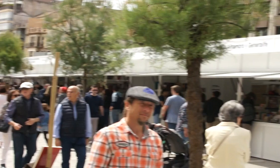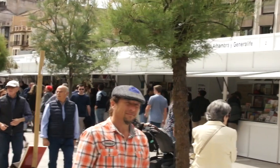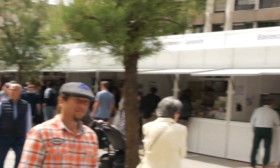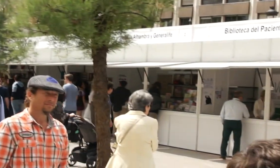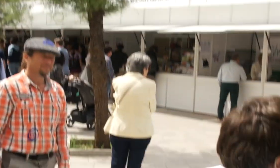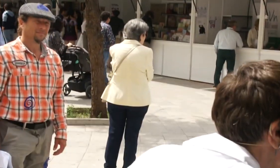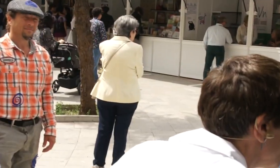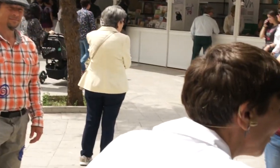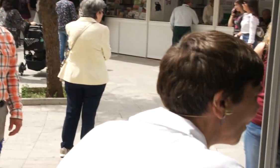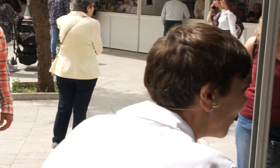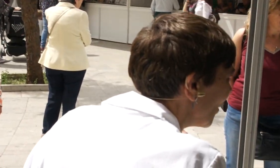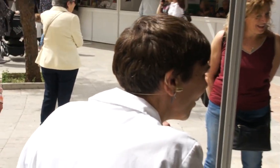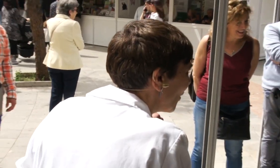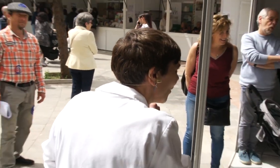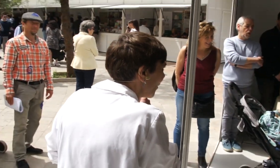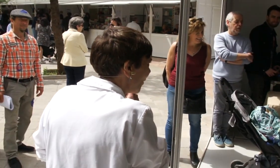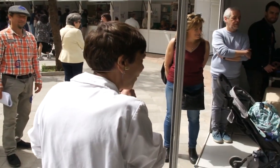Dice que no sale si no frotas tú.